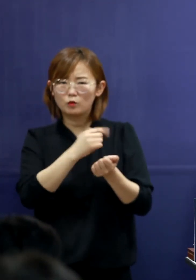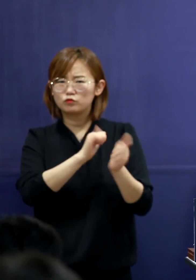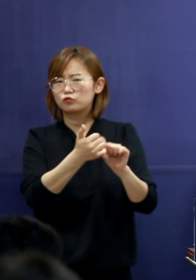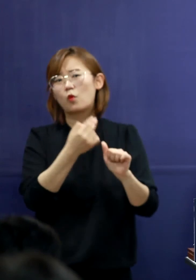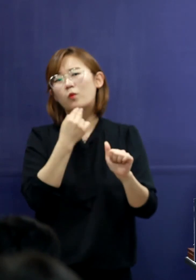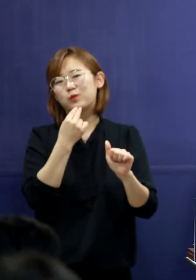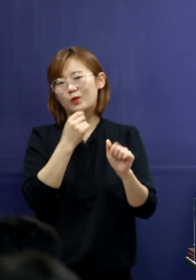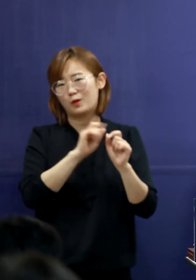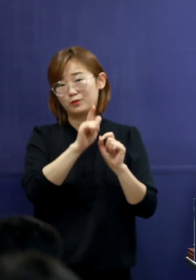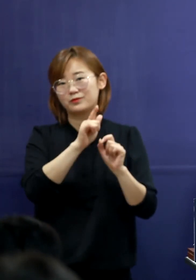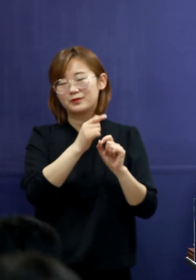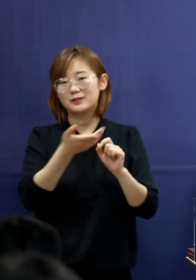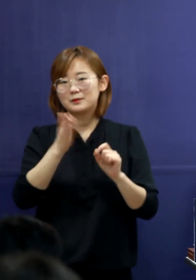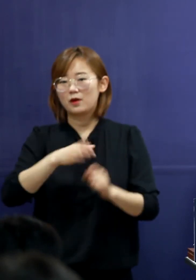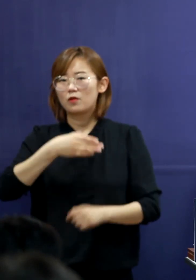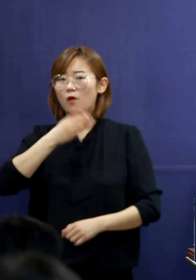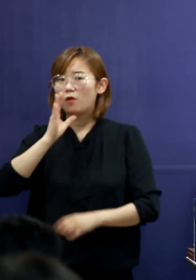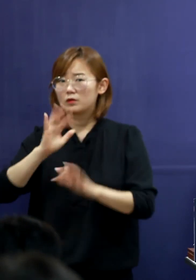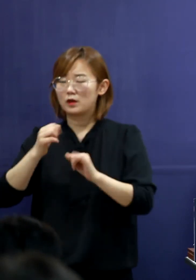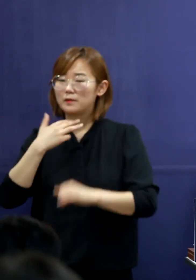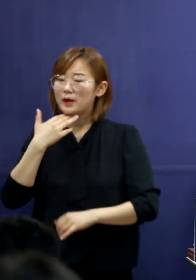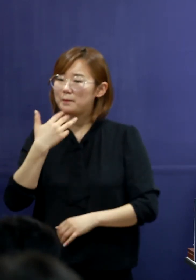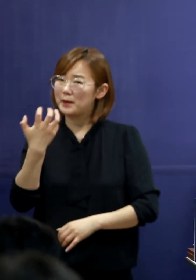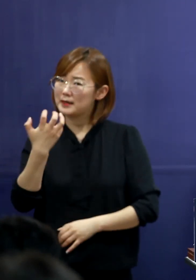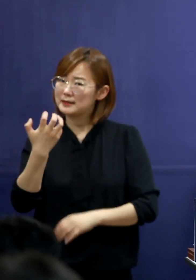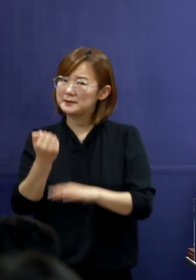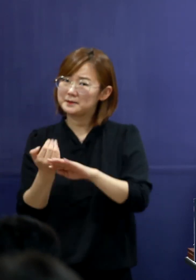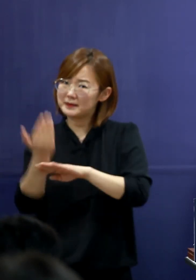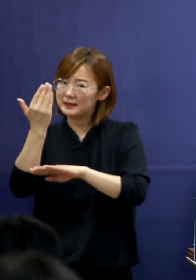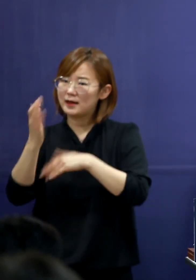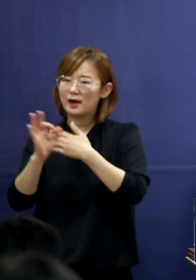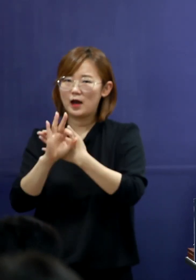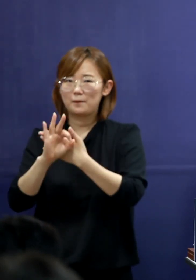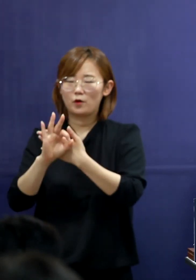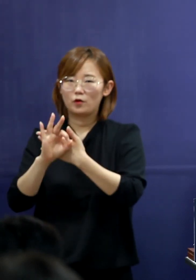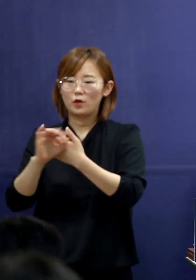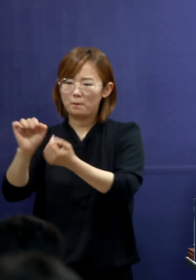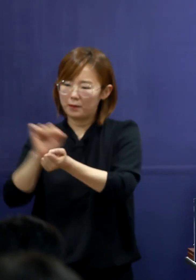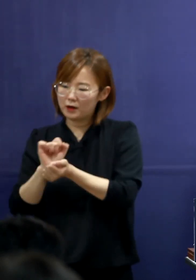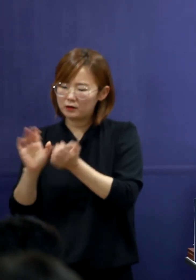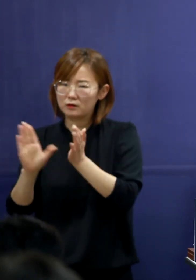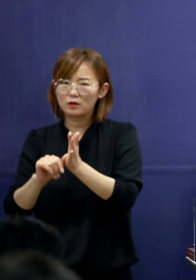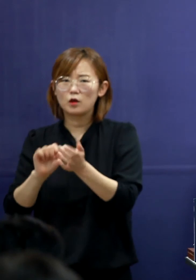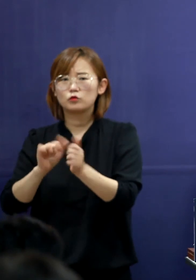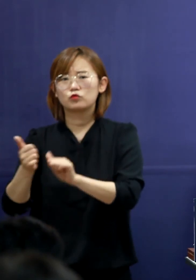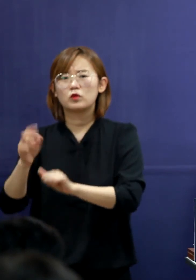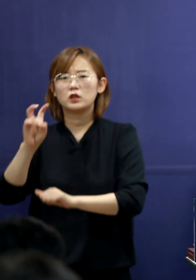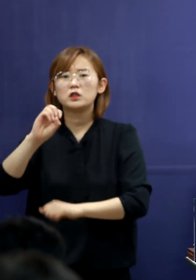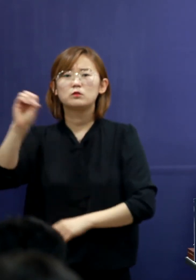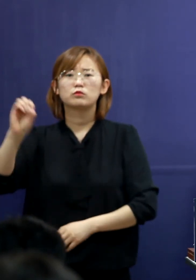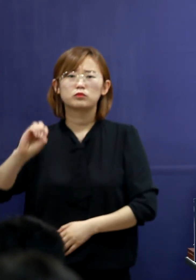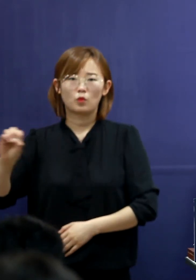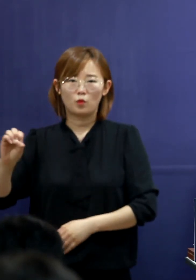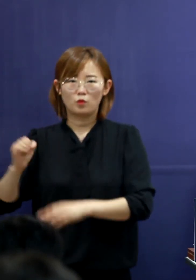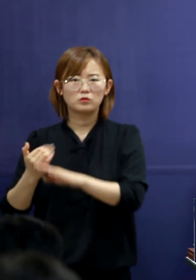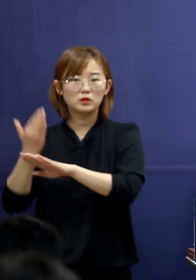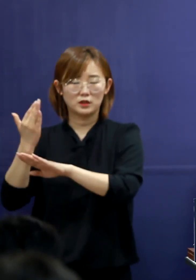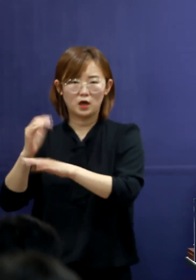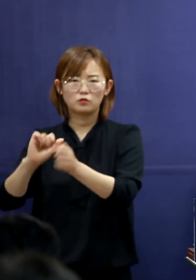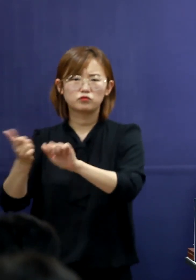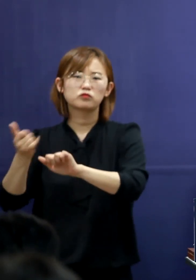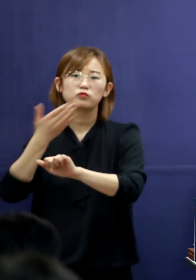없는데 어르신들 특히 80세 이후는 치명률이 20% 이상 이렇게 되기 때문에